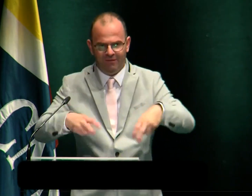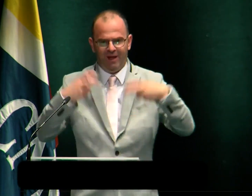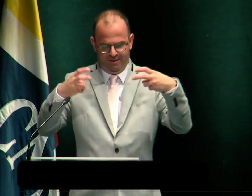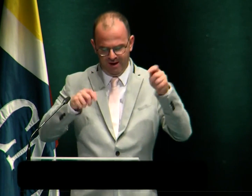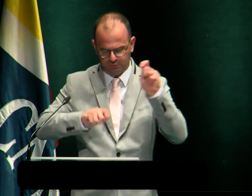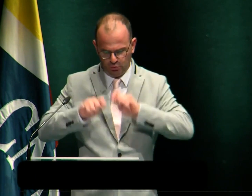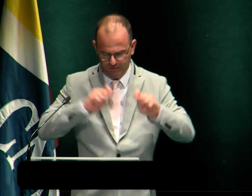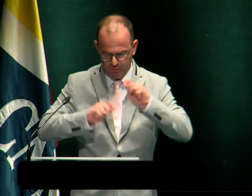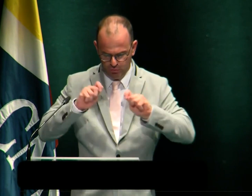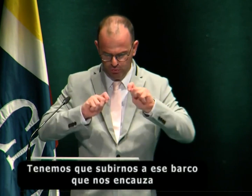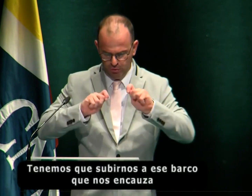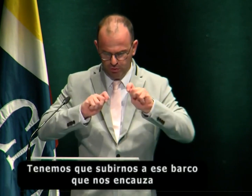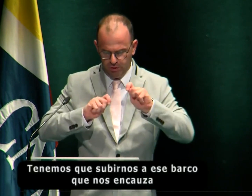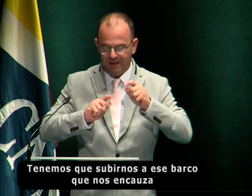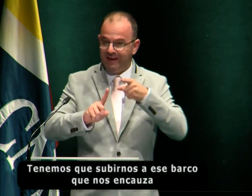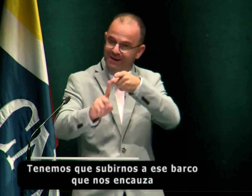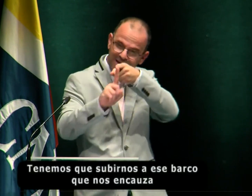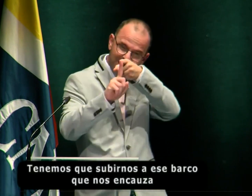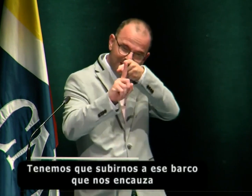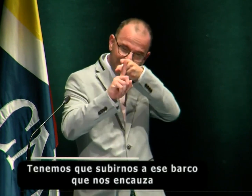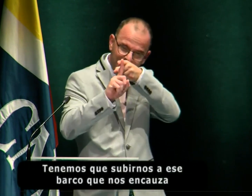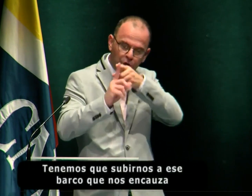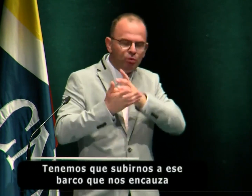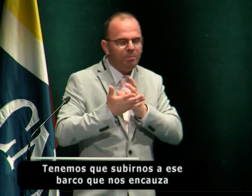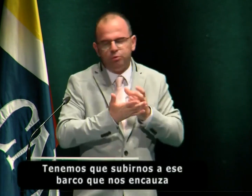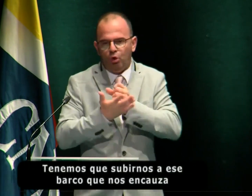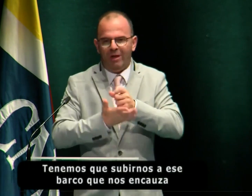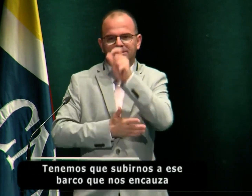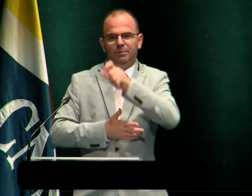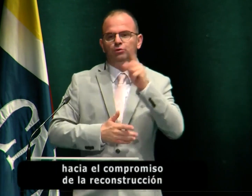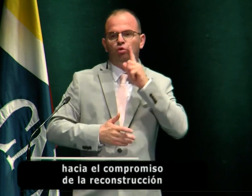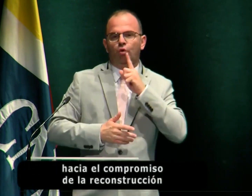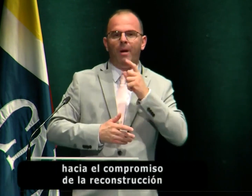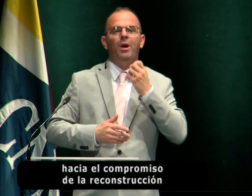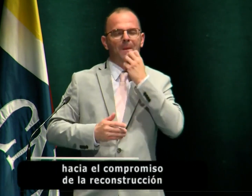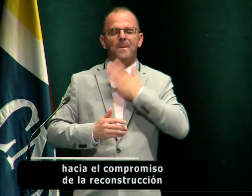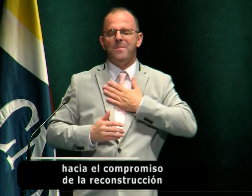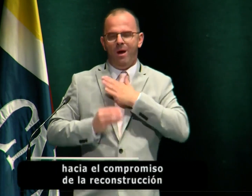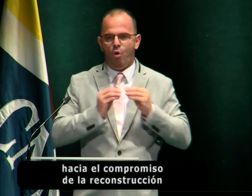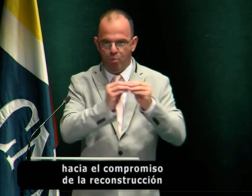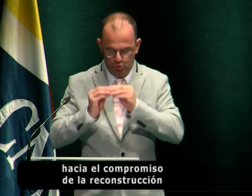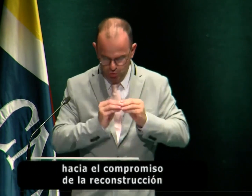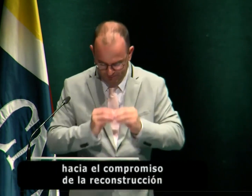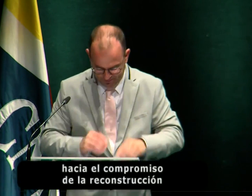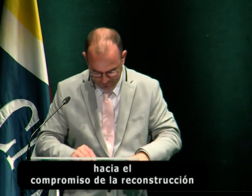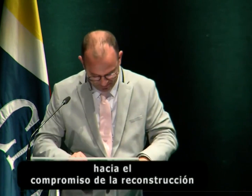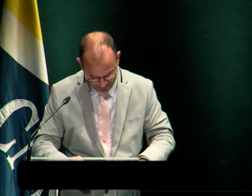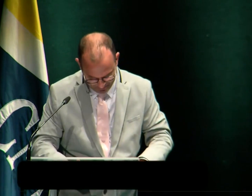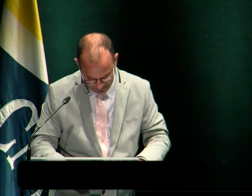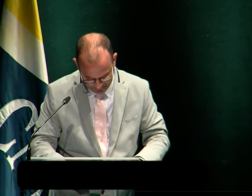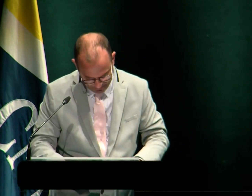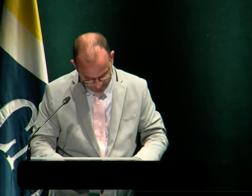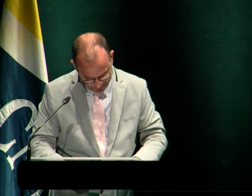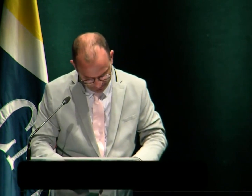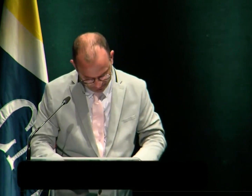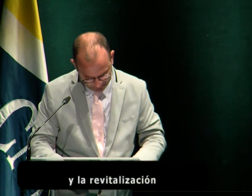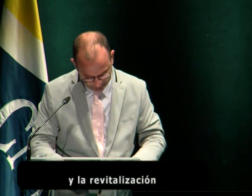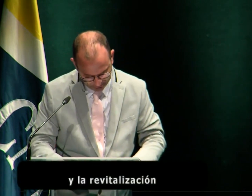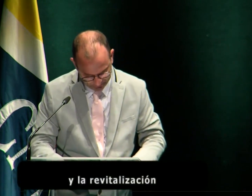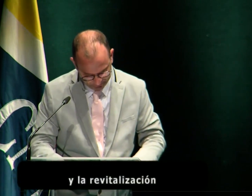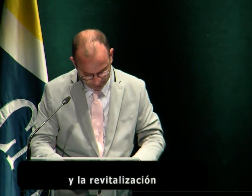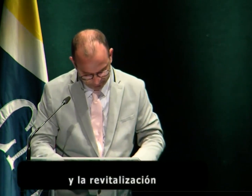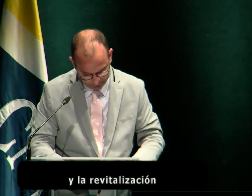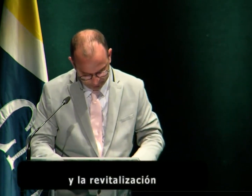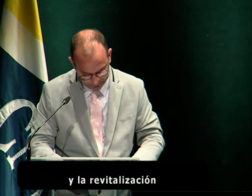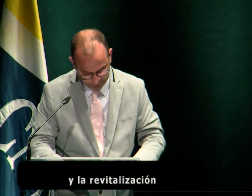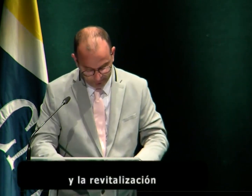la reconstrucción y de la revitalización del movimiento asociativo para conseguir el bien común de todas